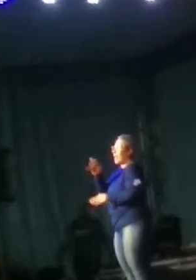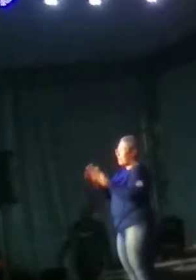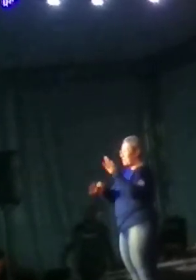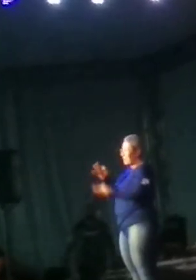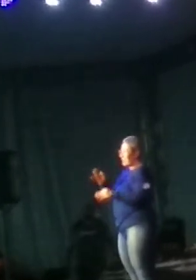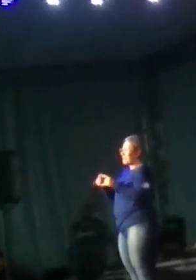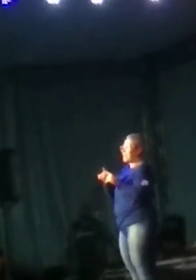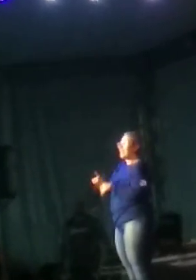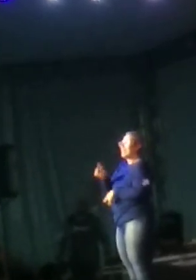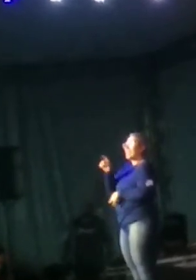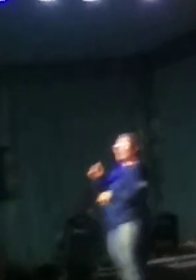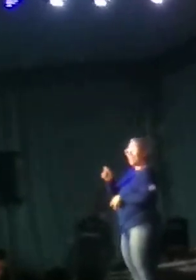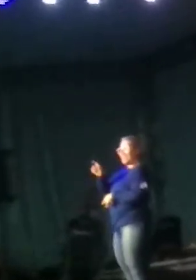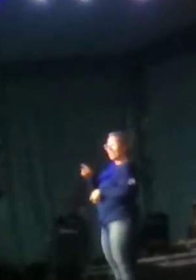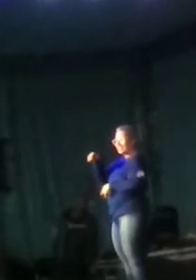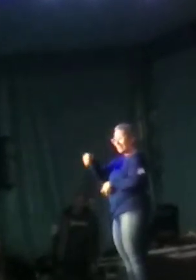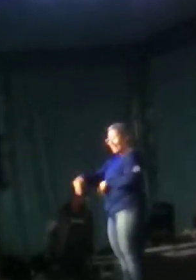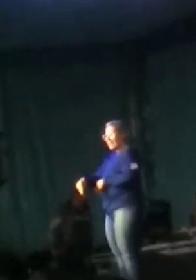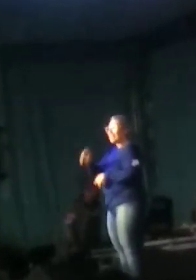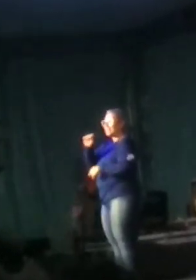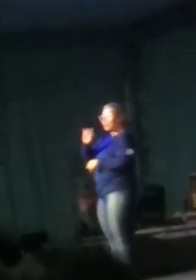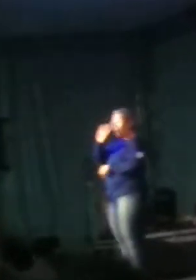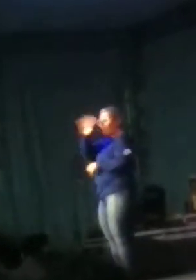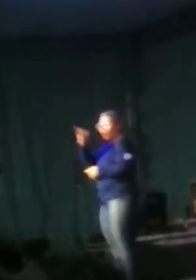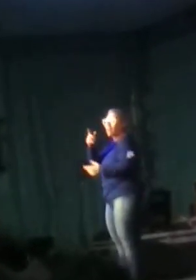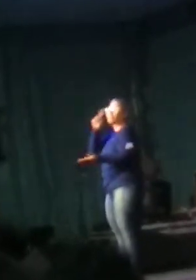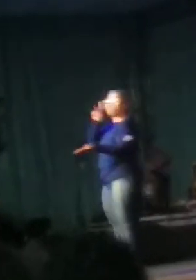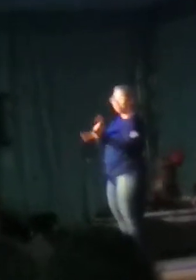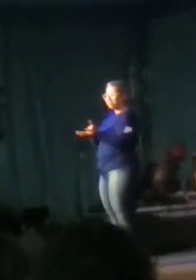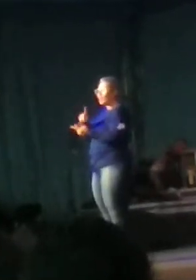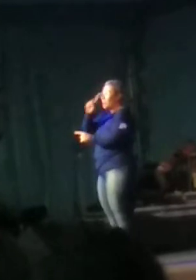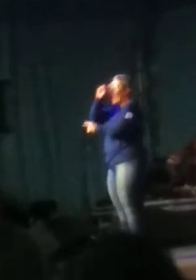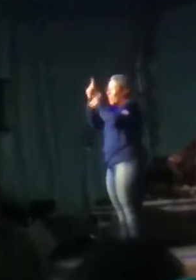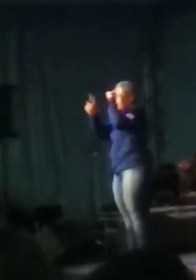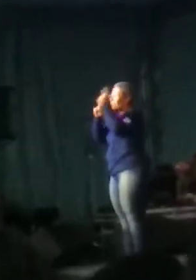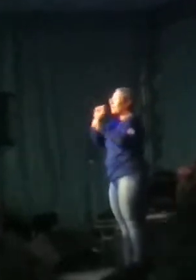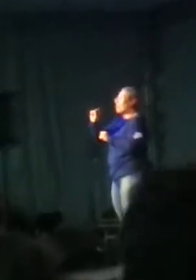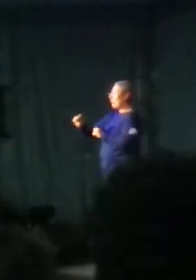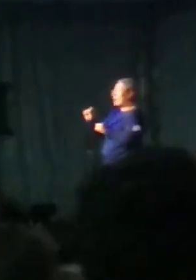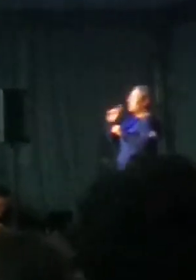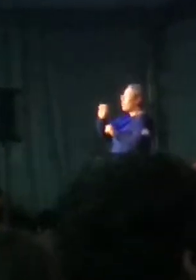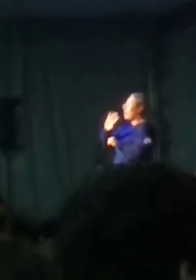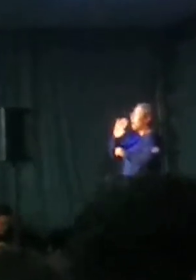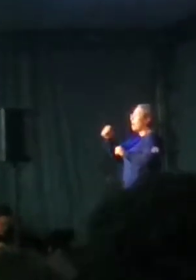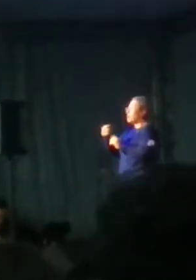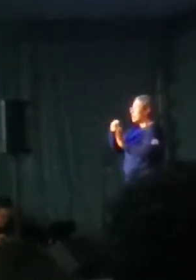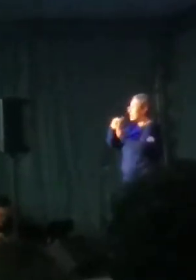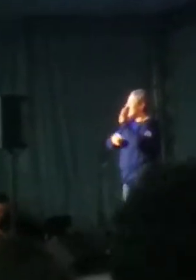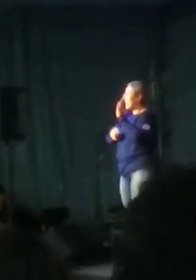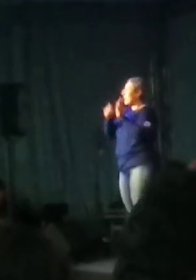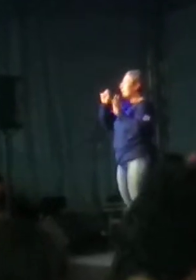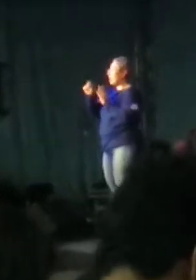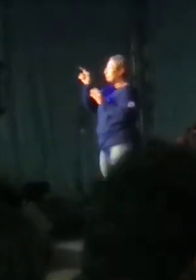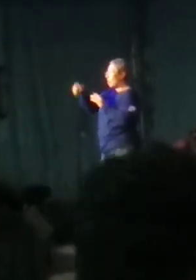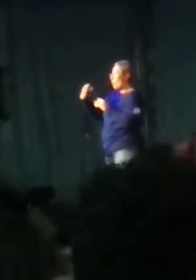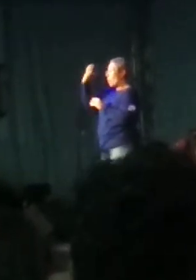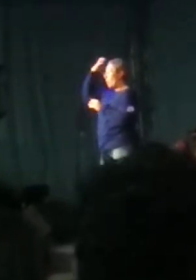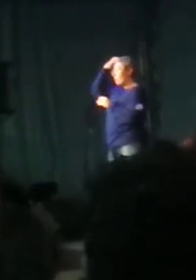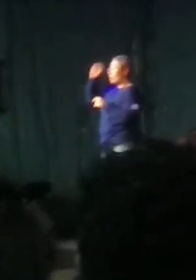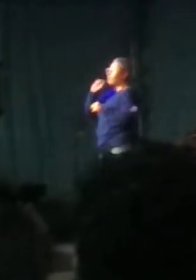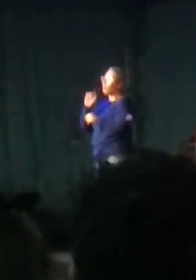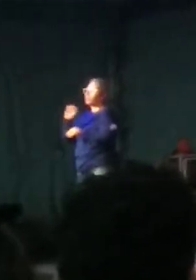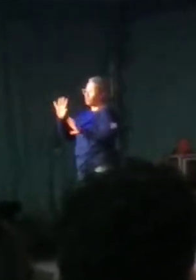canal AXN, que são casos reais de dúvidas sobre as sentenças dos réus. Esqueci de alguma coisa? Não, só vou